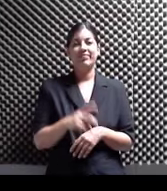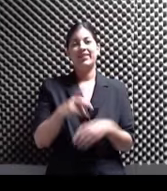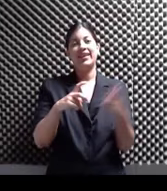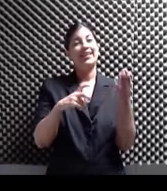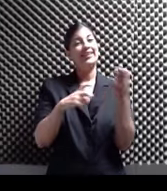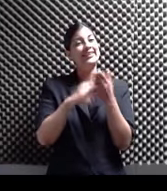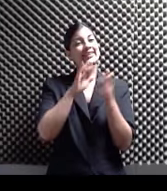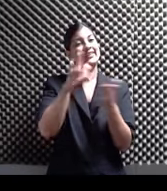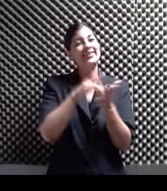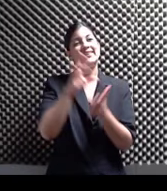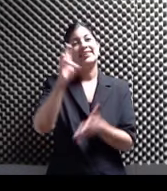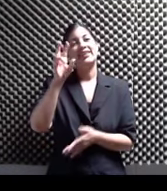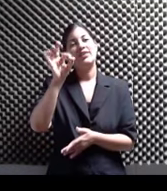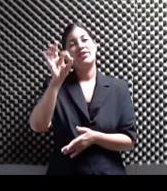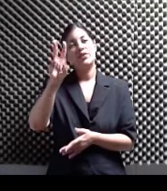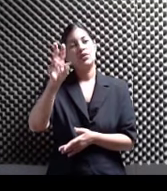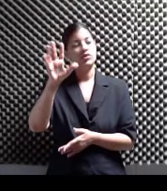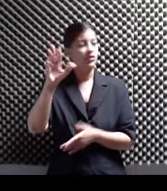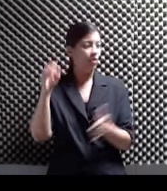7925,000.